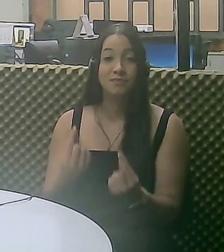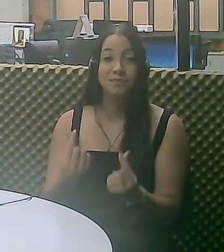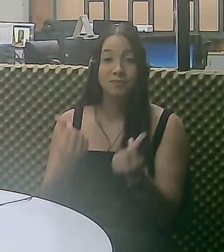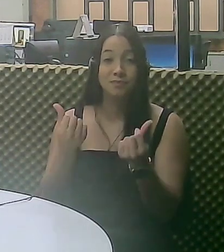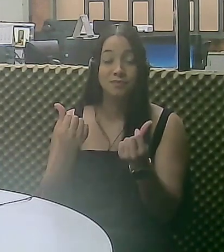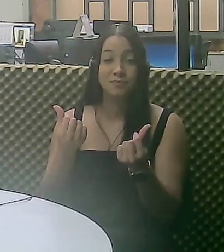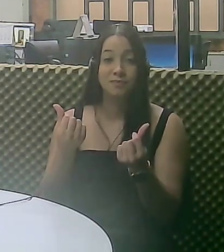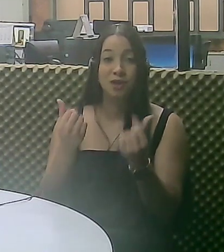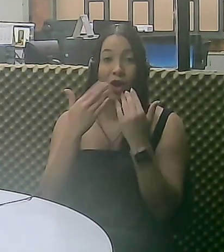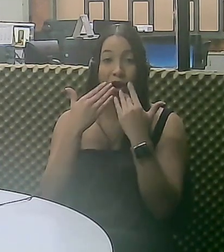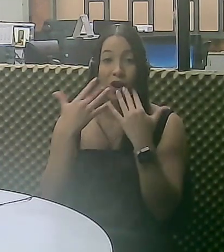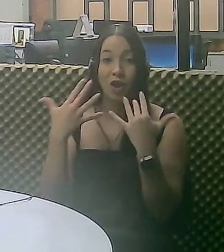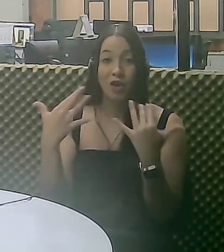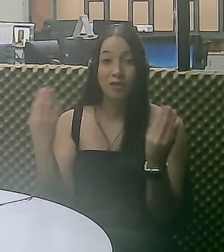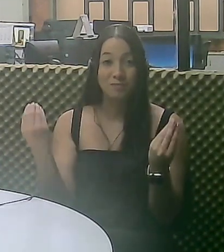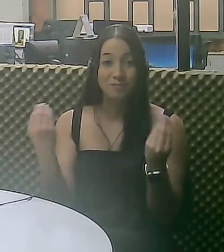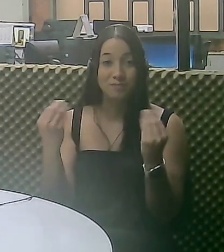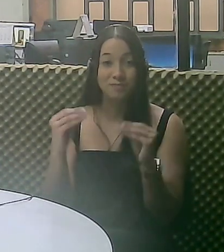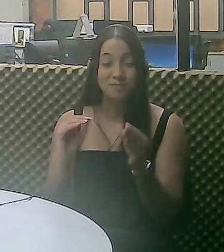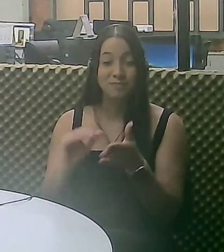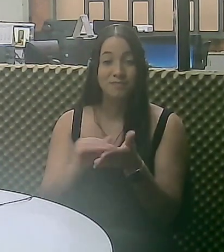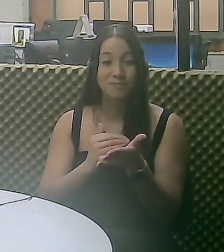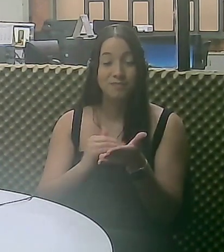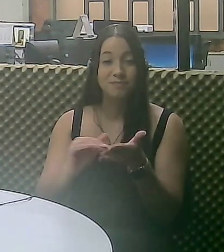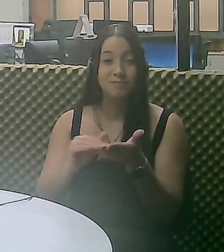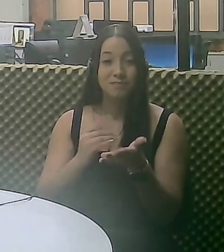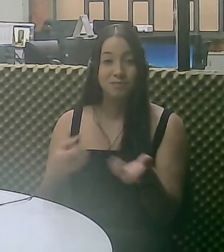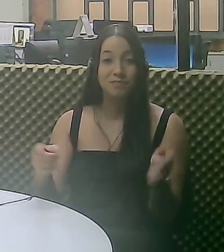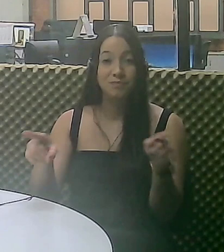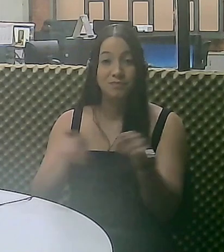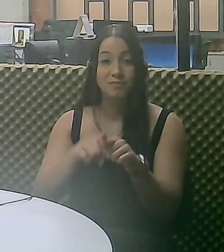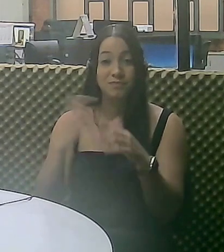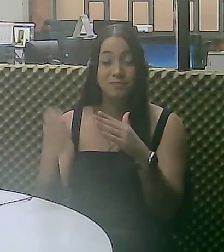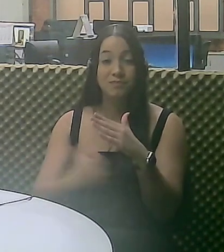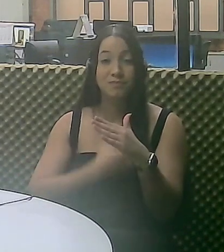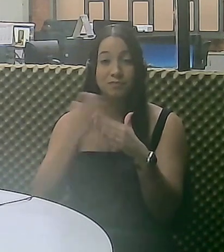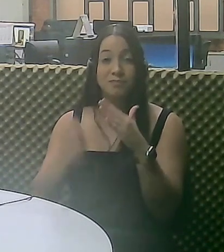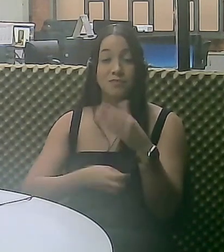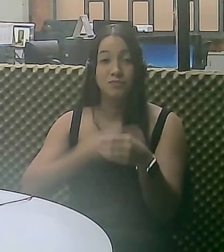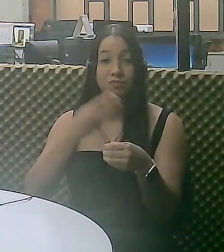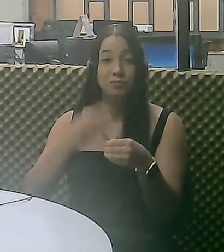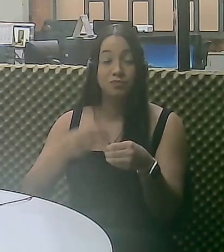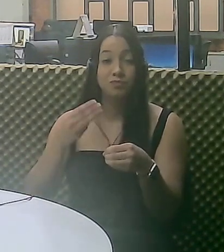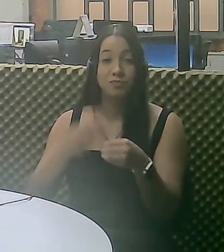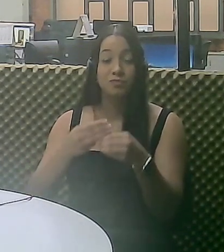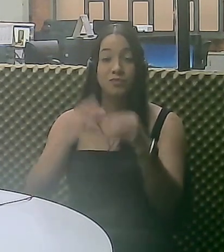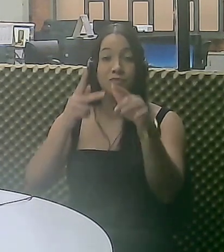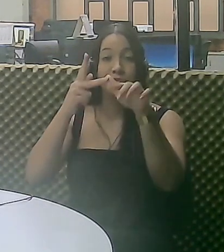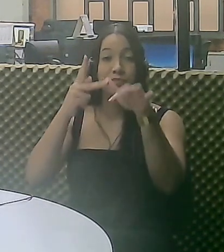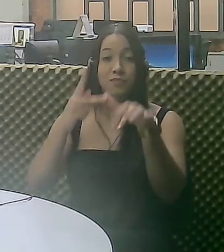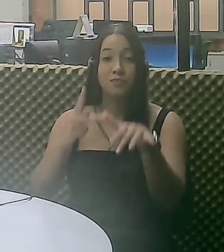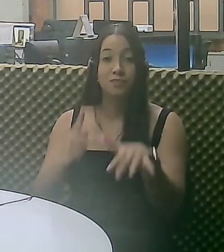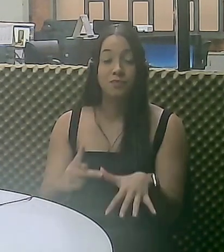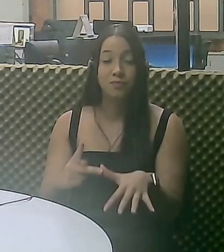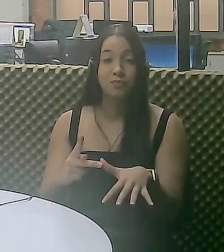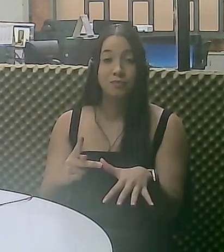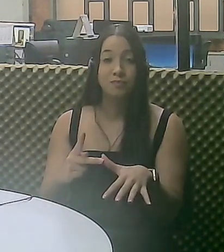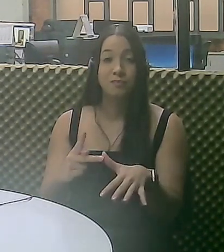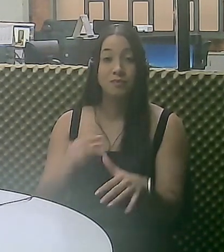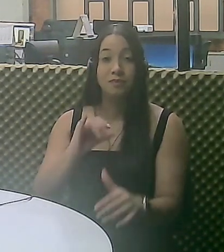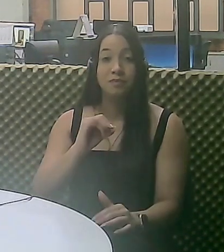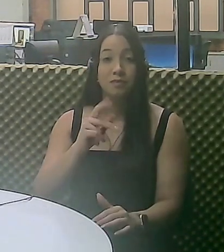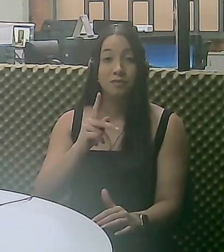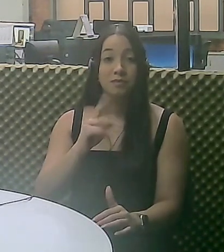Finanças. A novidade foi implementada pela Secretaria em parceria com a Empresa Municipal de Processamento de Dados, a Prodaub. O